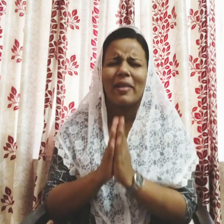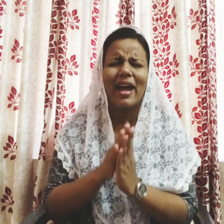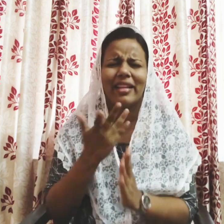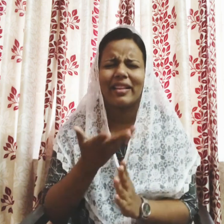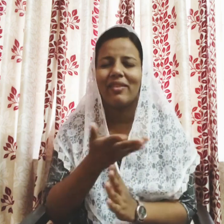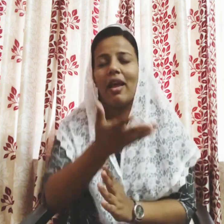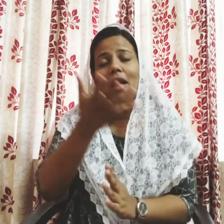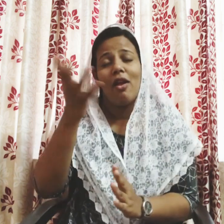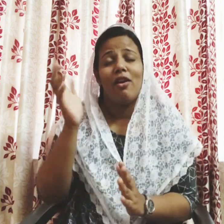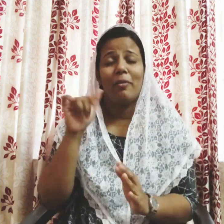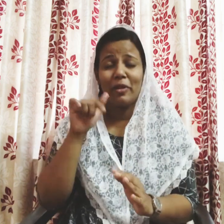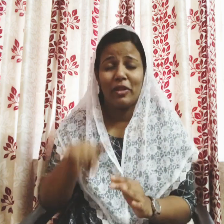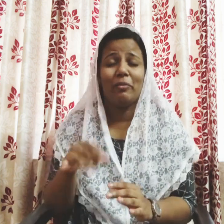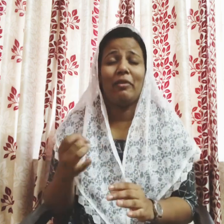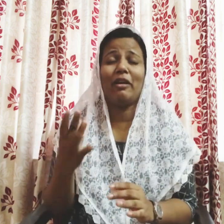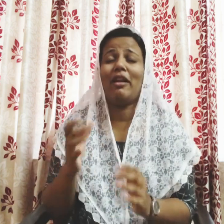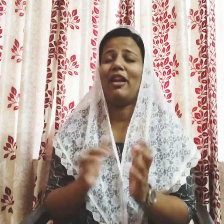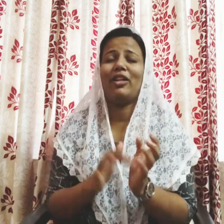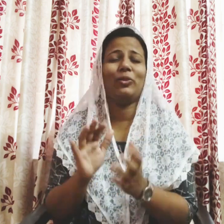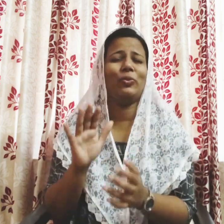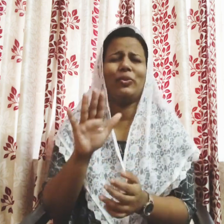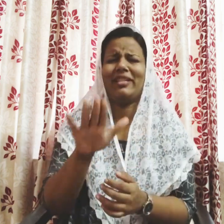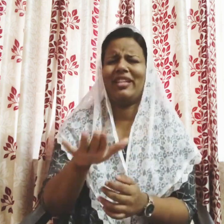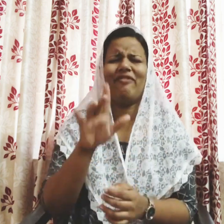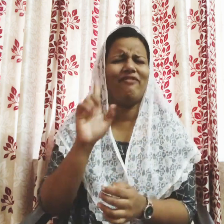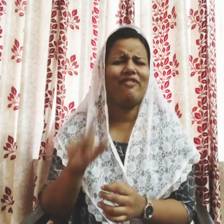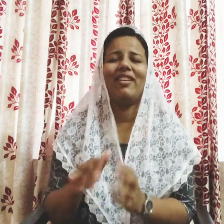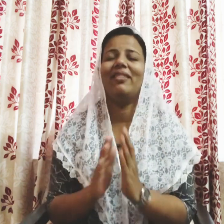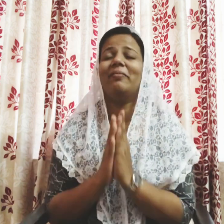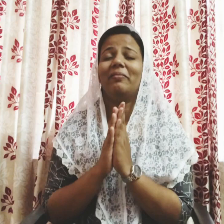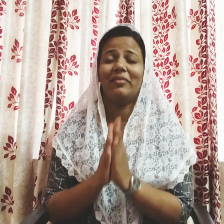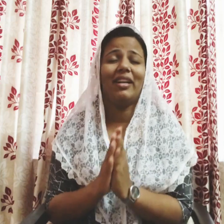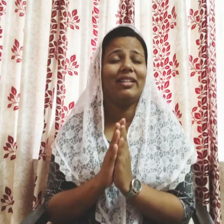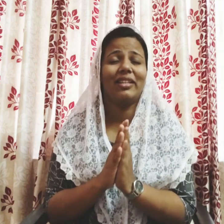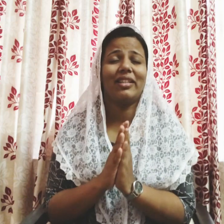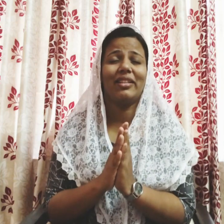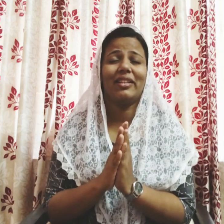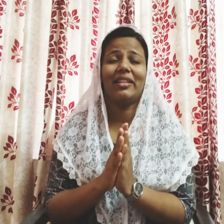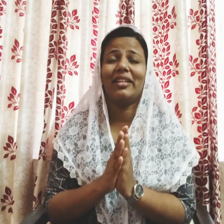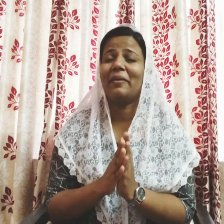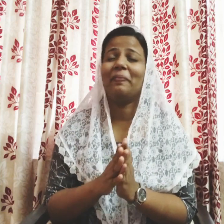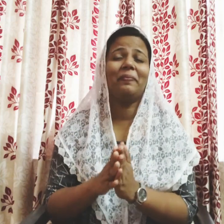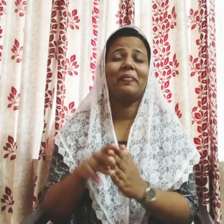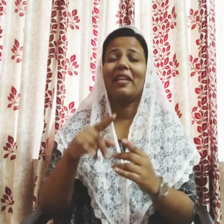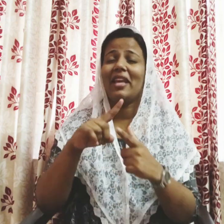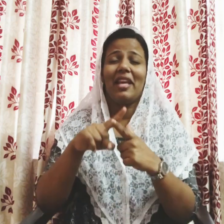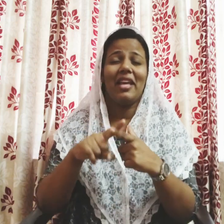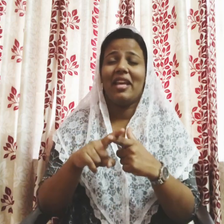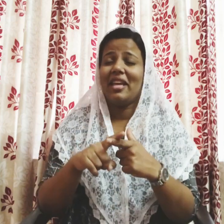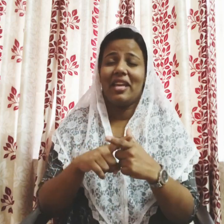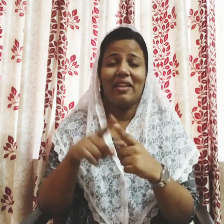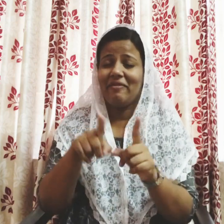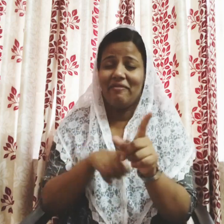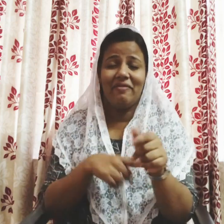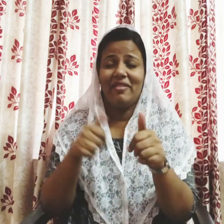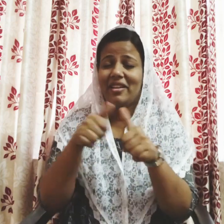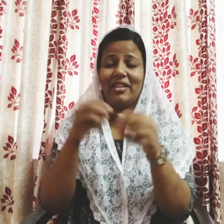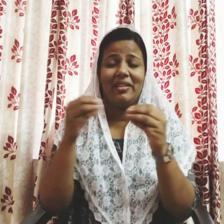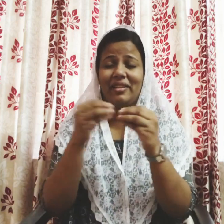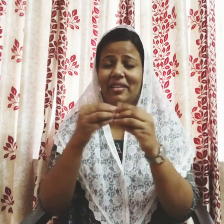വിഷയങ്ങൾ ഇന്ന് പകൽക്കാല് കർത്താവ് തൻ്റെ കൈ നീട്ടുന്നതിനായി സ്തോത്രം ചെയ്യുന്ന കർത്താവേ അമ്മ നെബേസിൻ്റെ പ്രാർത്ഥന കേട്ടതുപോലെ ഇന്ന് പകൽക്കാലം തൻ്റെ